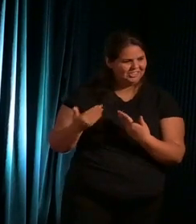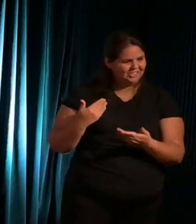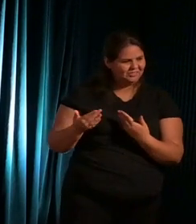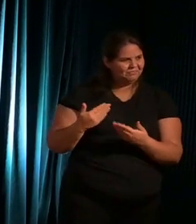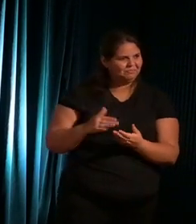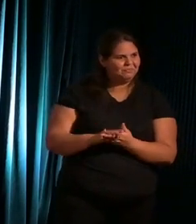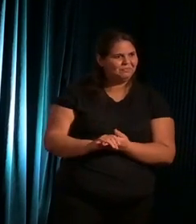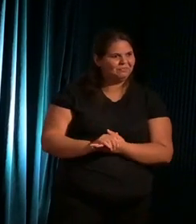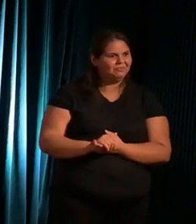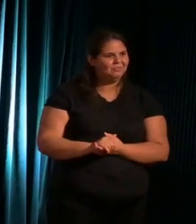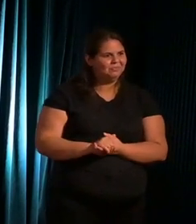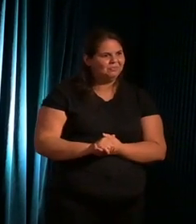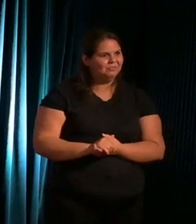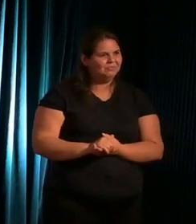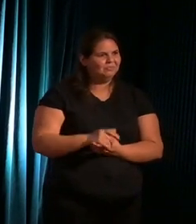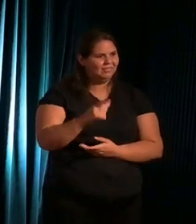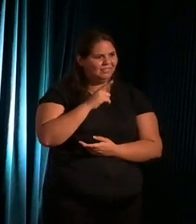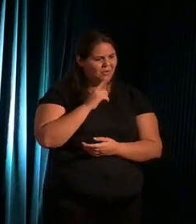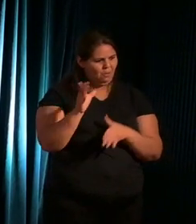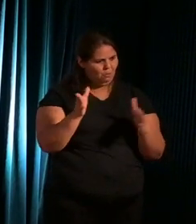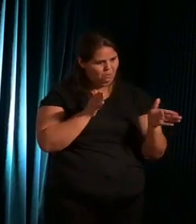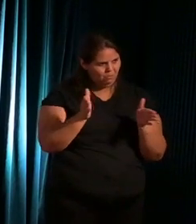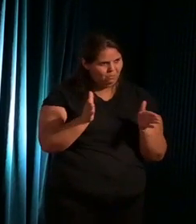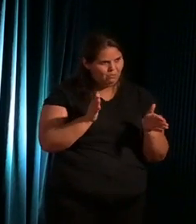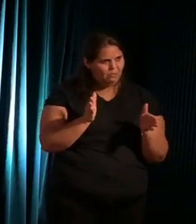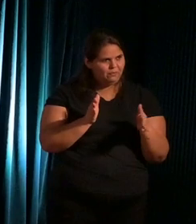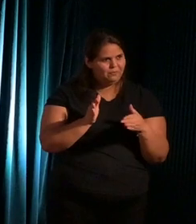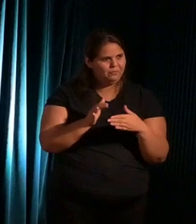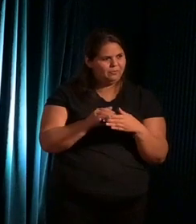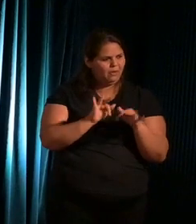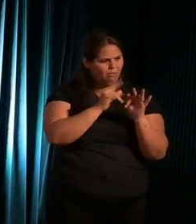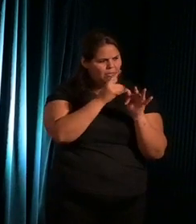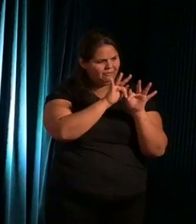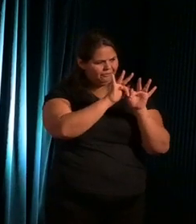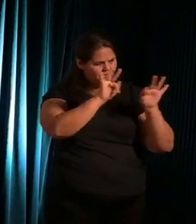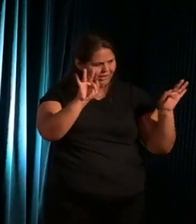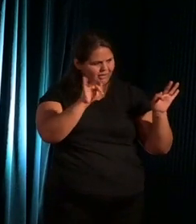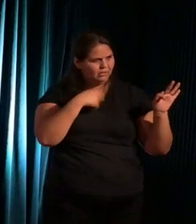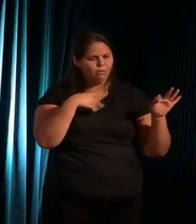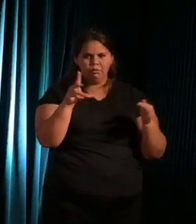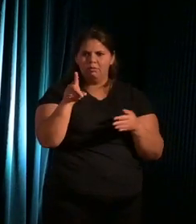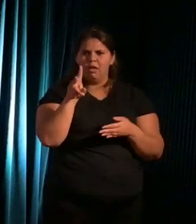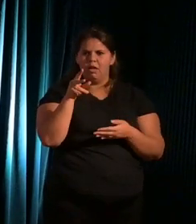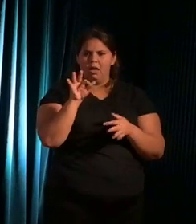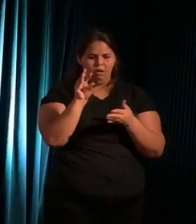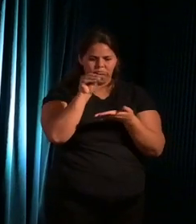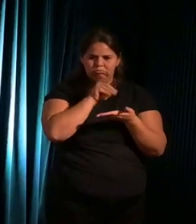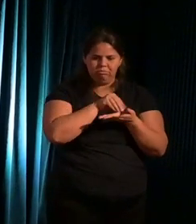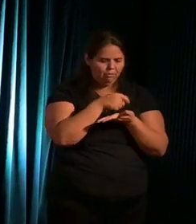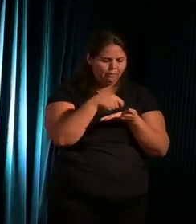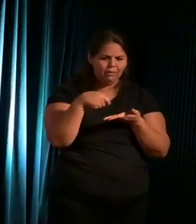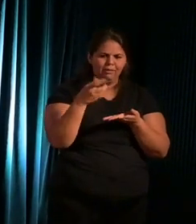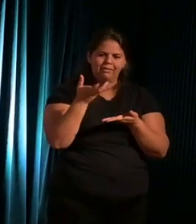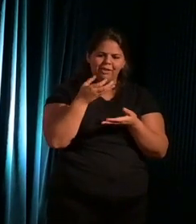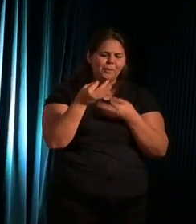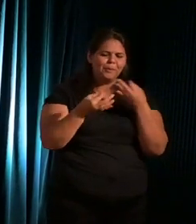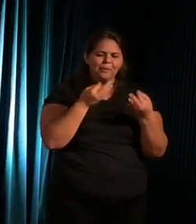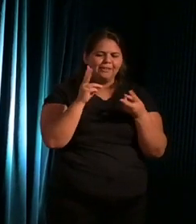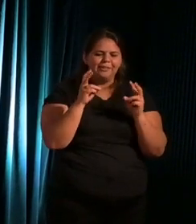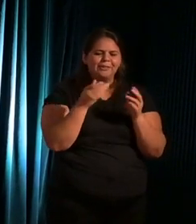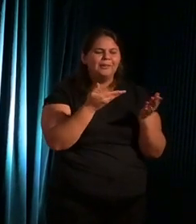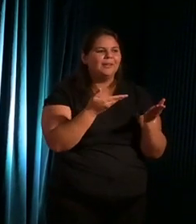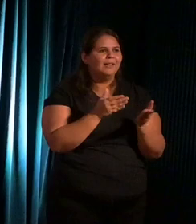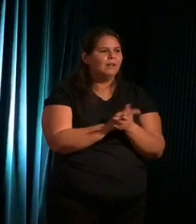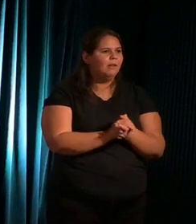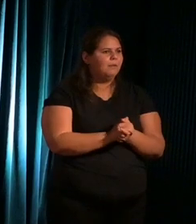E teve um momento que você falou uma frase que eu anotei aqui, e eu queria que você comentasse um pouquinho mais sobre